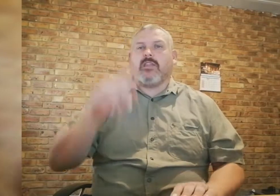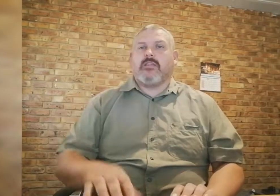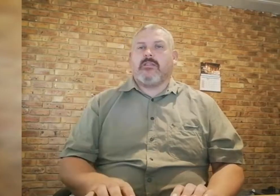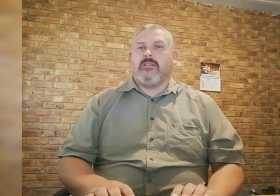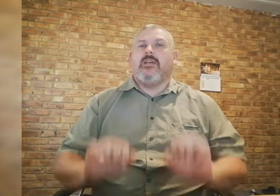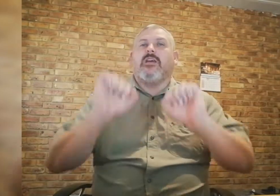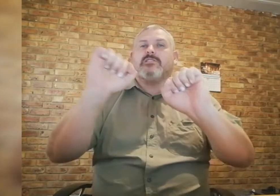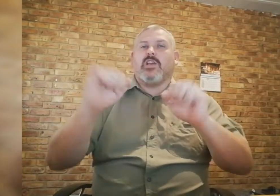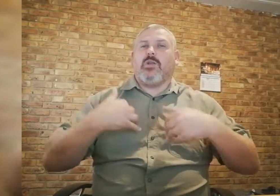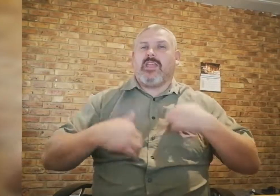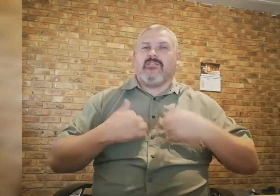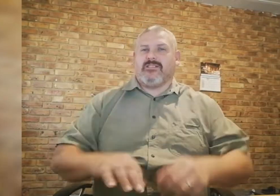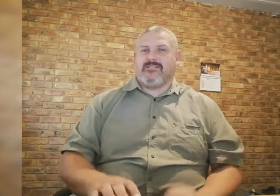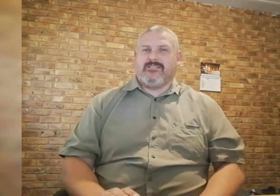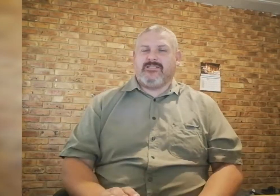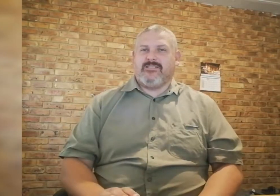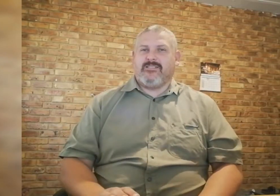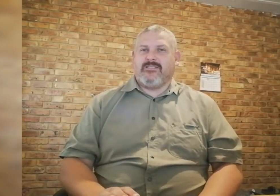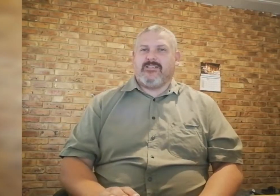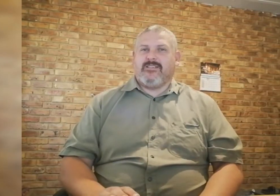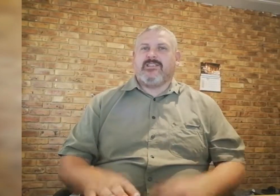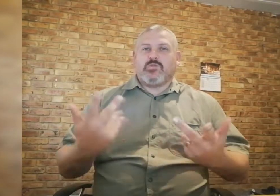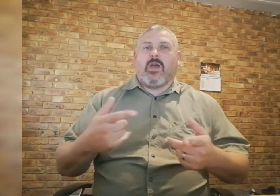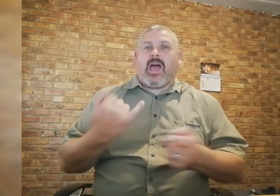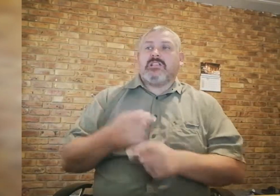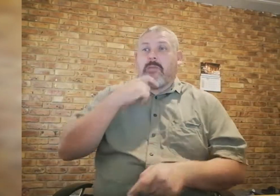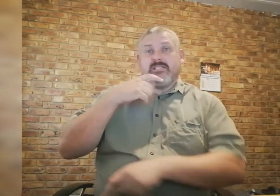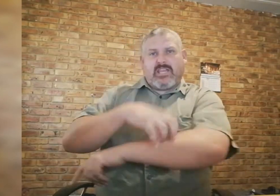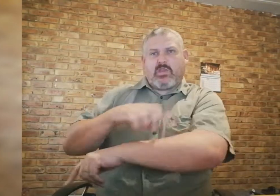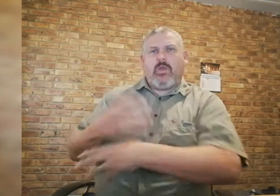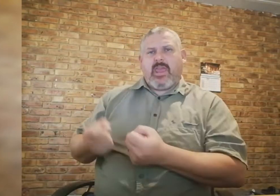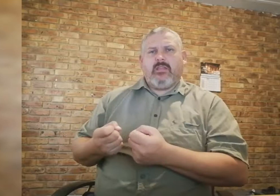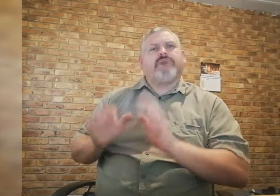besluit. Is jou lewe. So, as mens tattoo het,